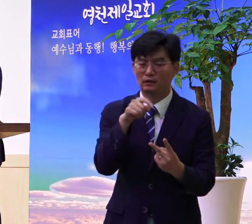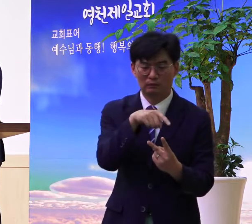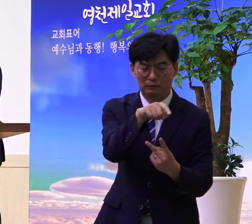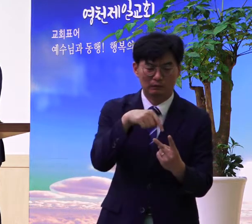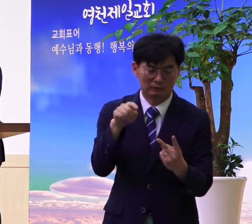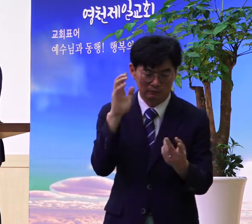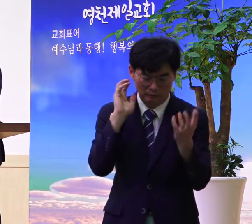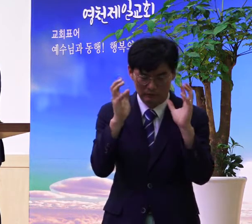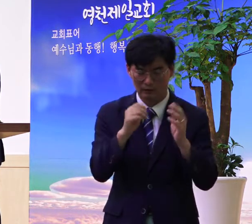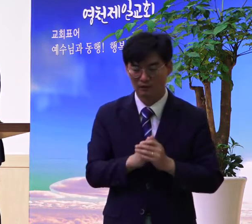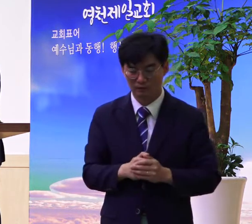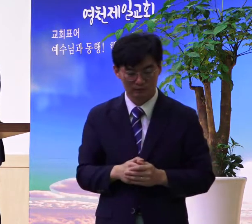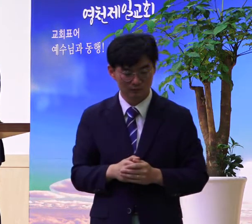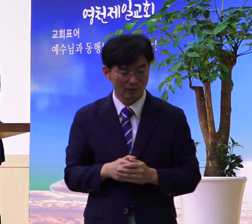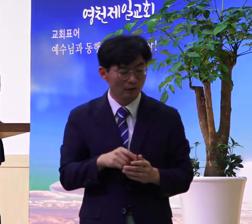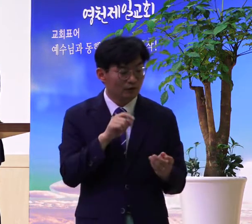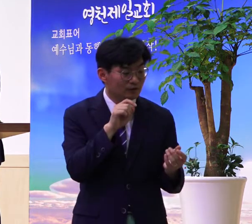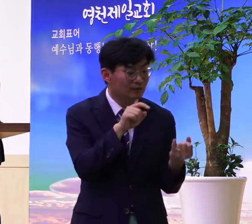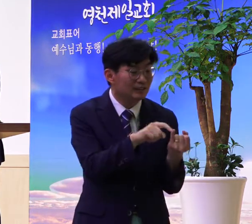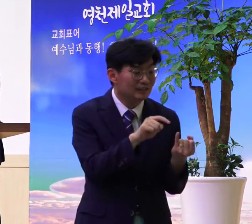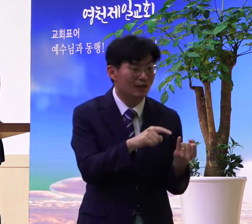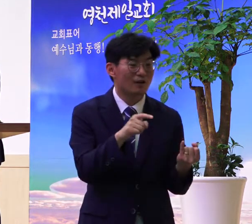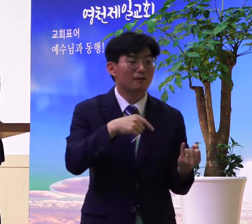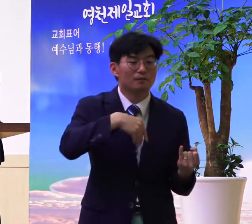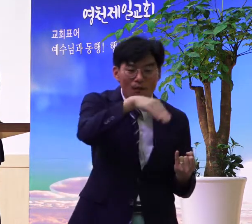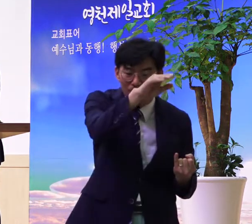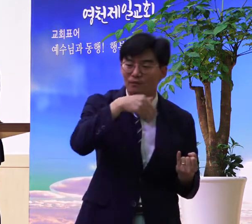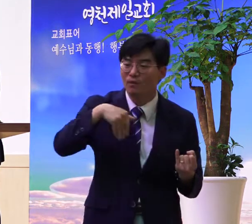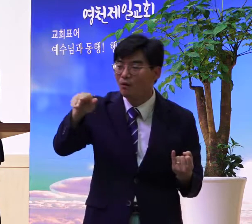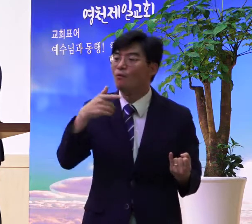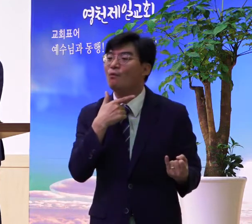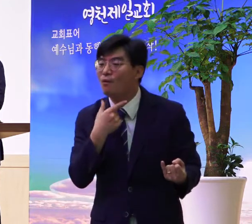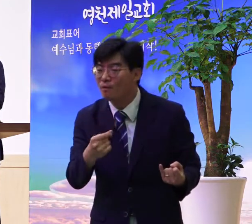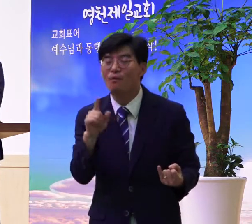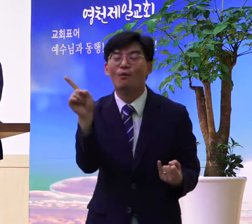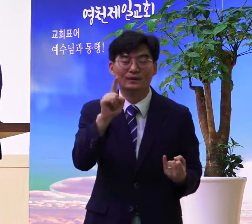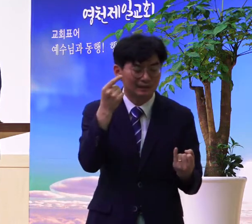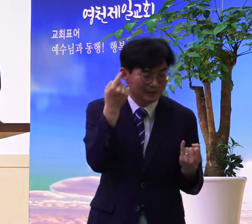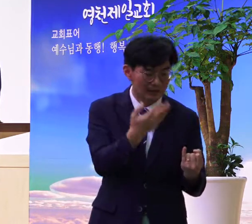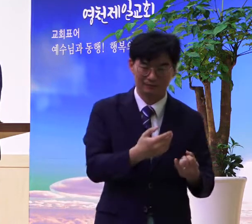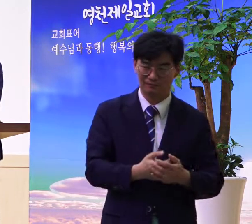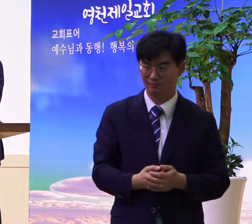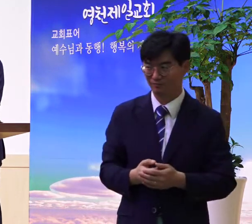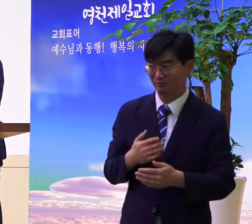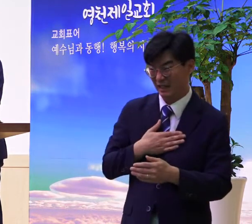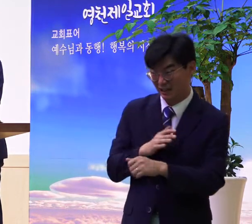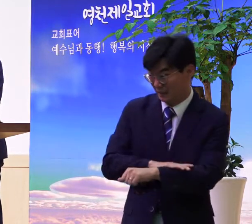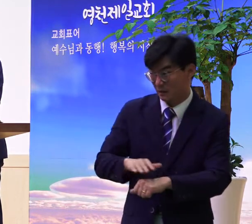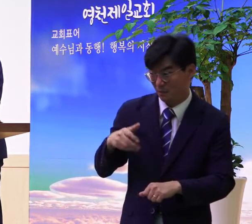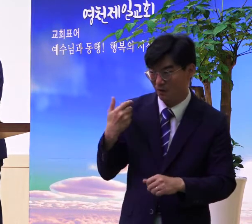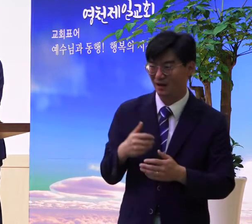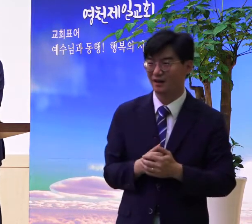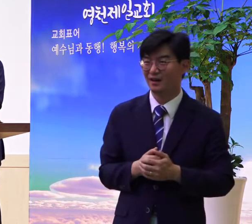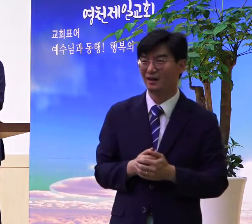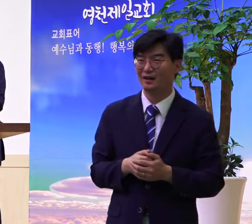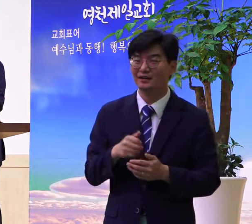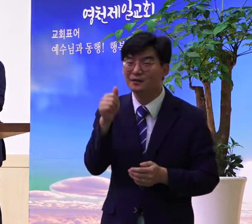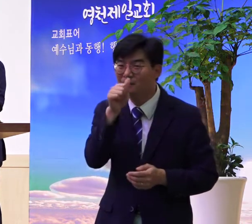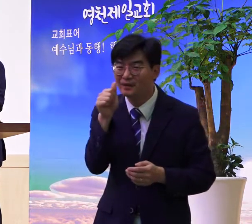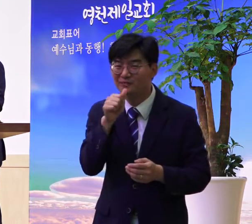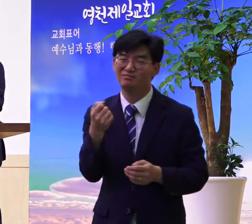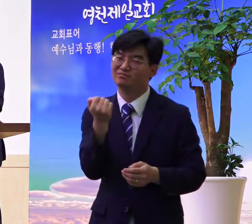그때 앨리스가 잘 모른다고, 나 몰라 하고 이야기를 합니다. 그때 채셔 캣이 웃으면서